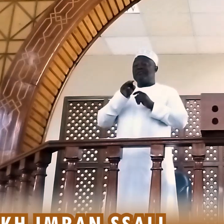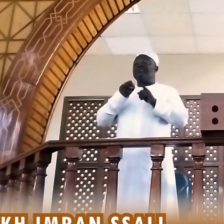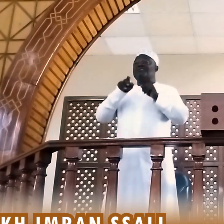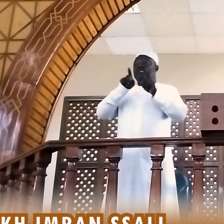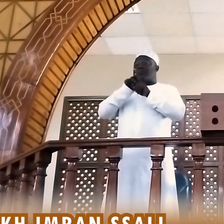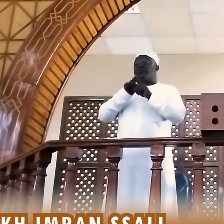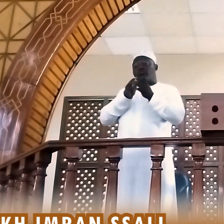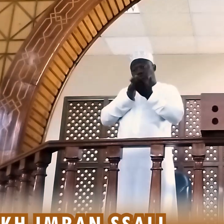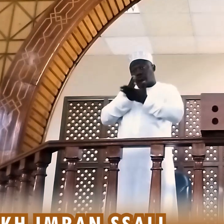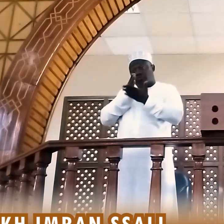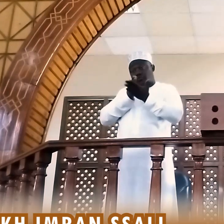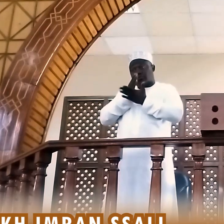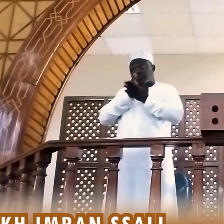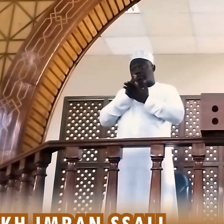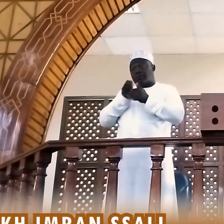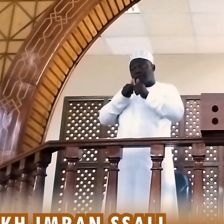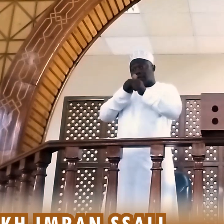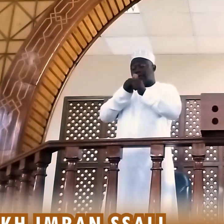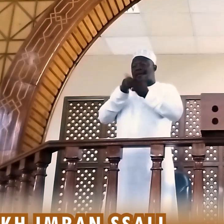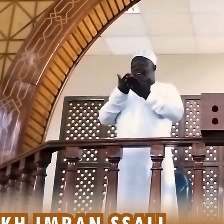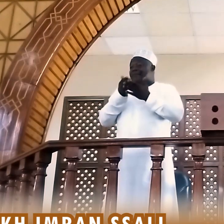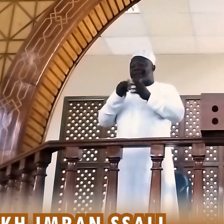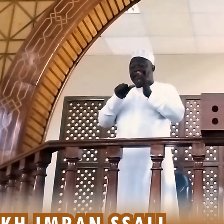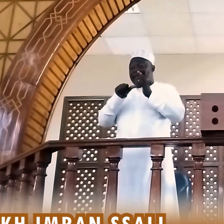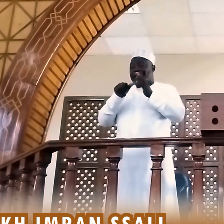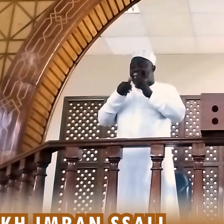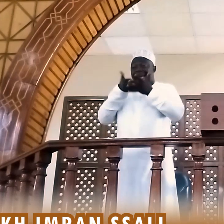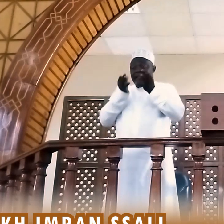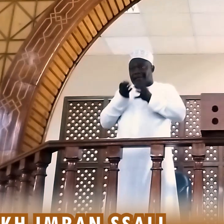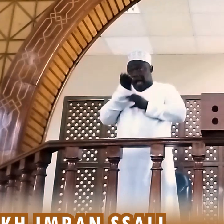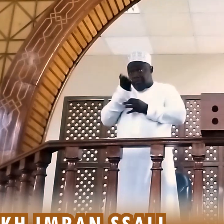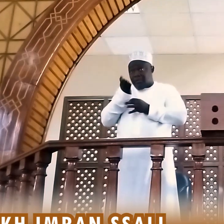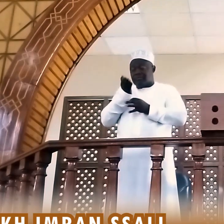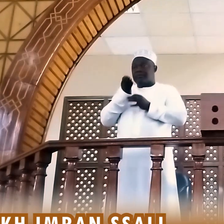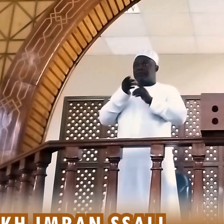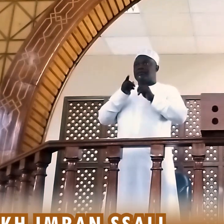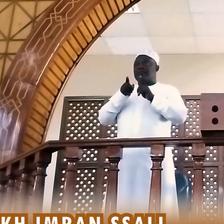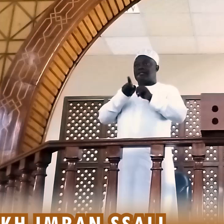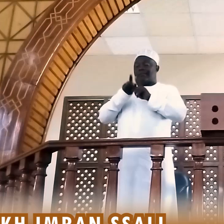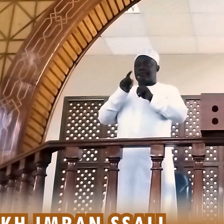والأخذ على متعاطيها بيد من حديد